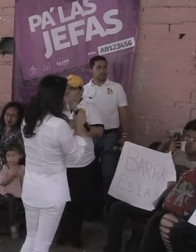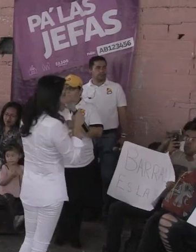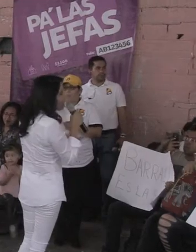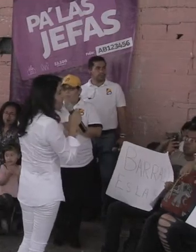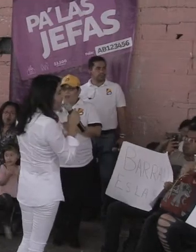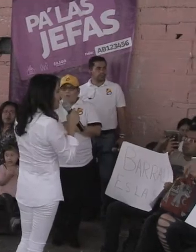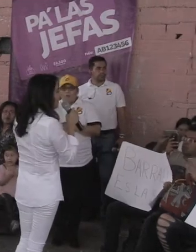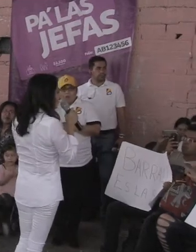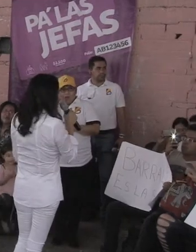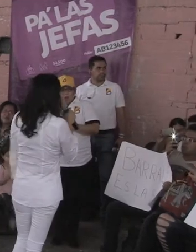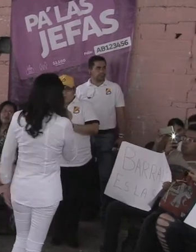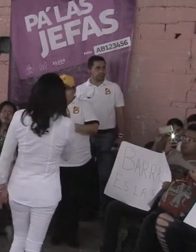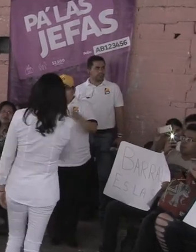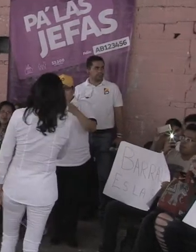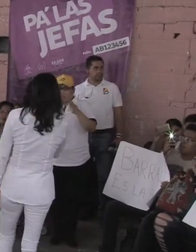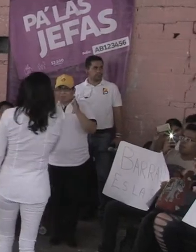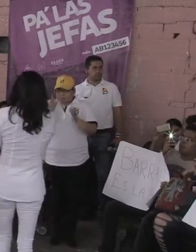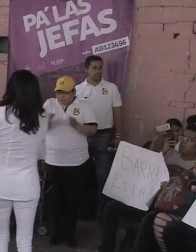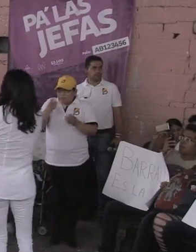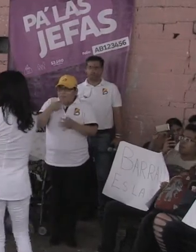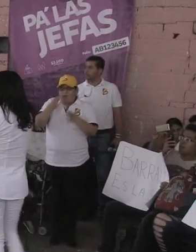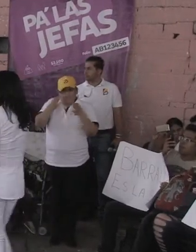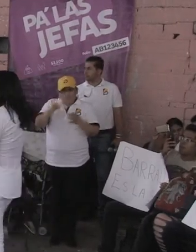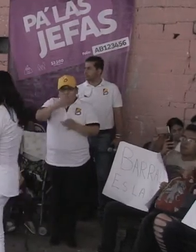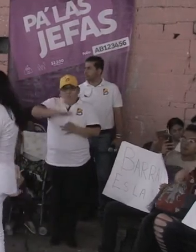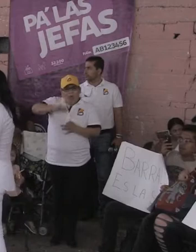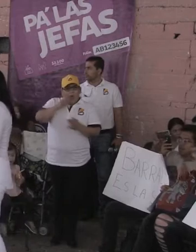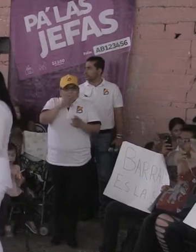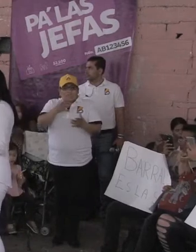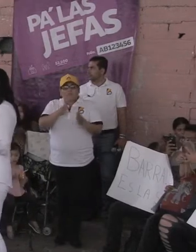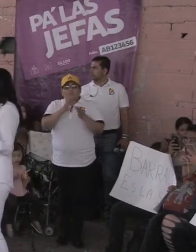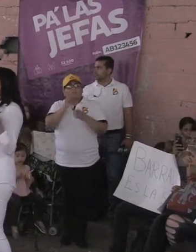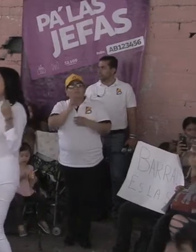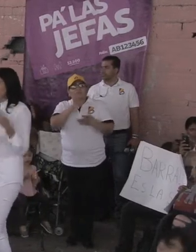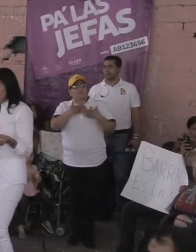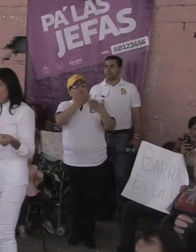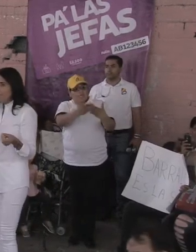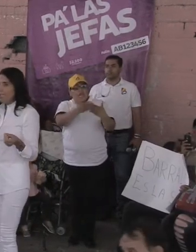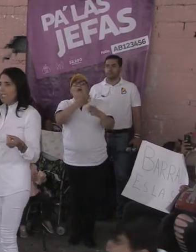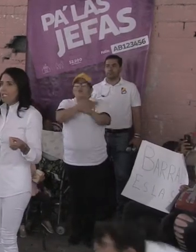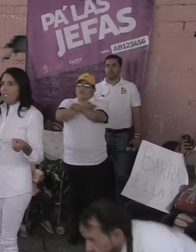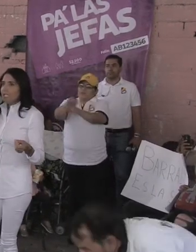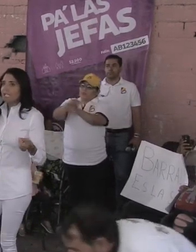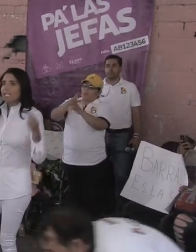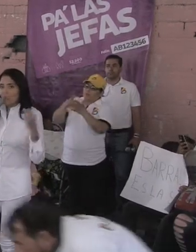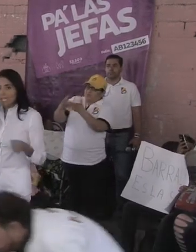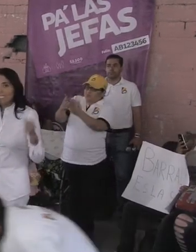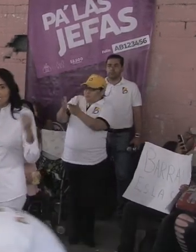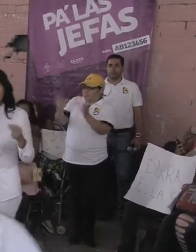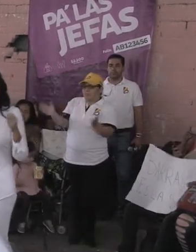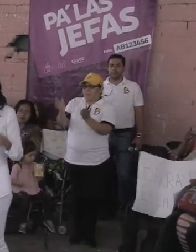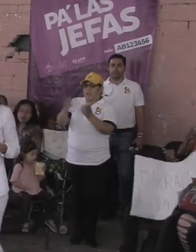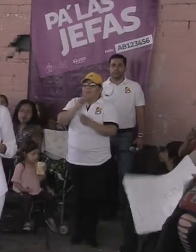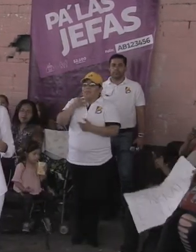Cuando las veo, confirmo que estamos en lo correcto. Cuando a las mujeres les va bien, le va bien a la familia. Si las